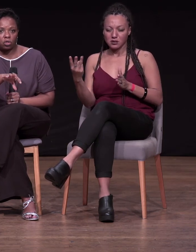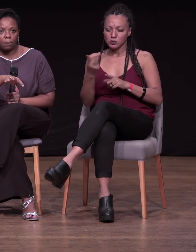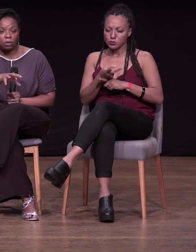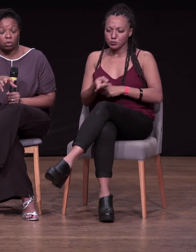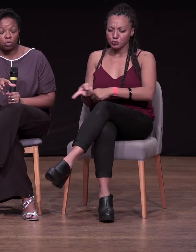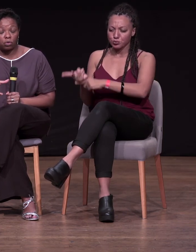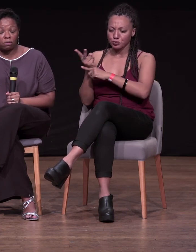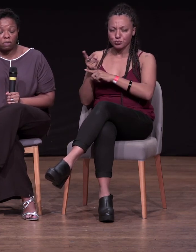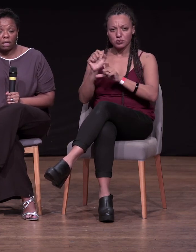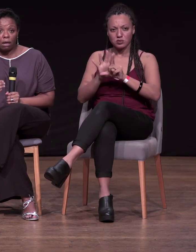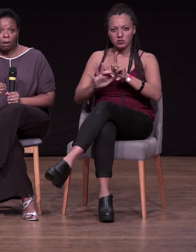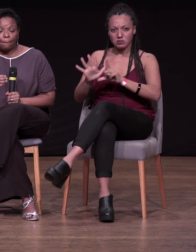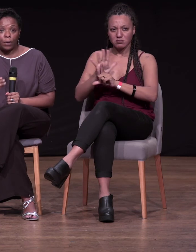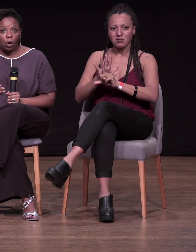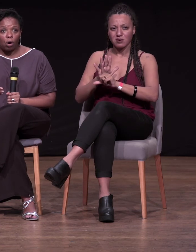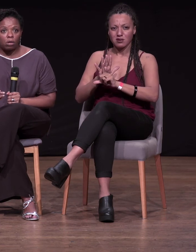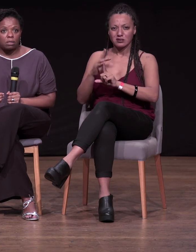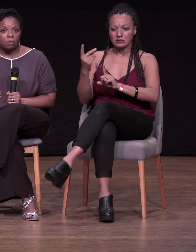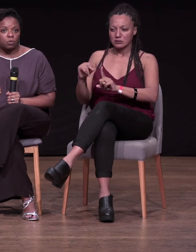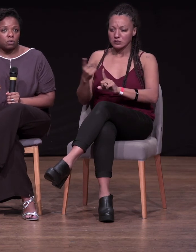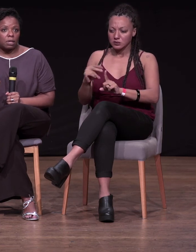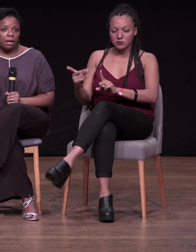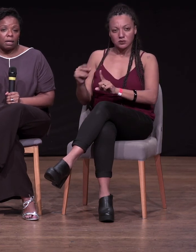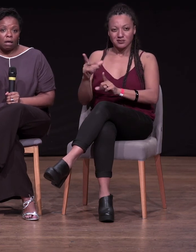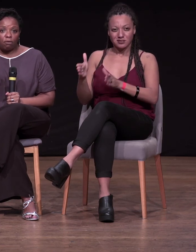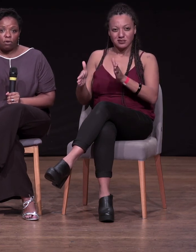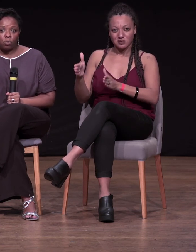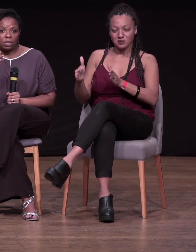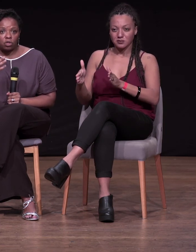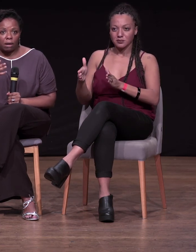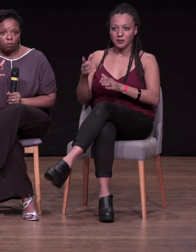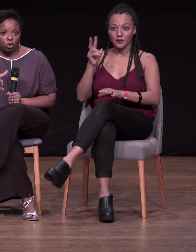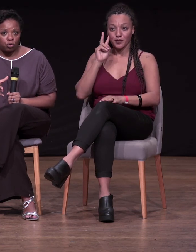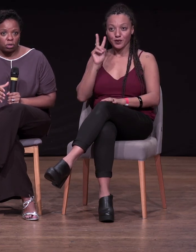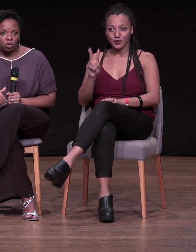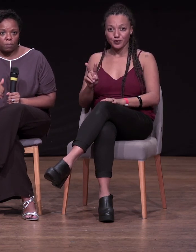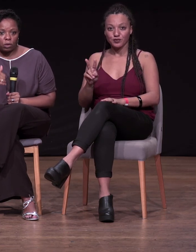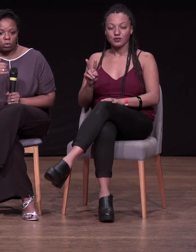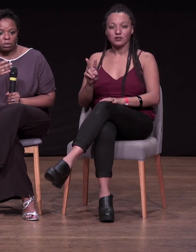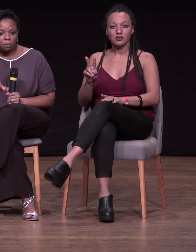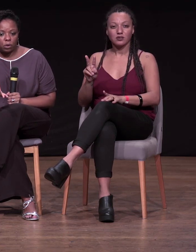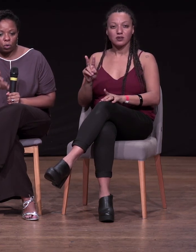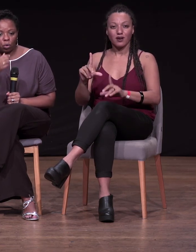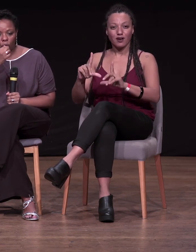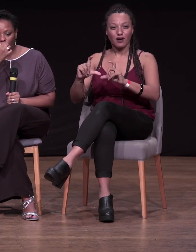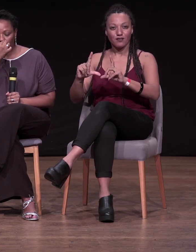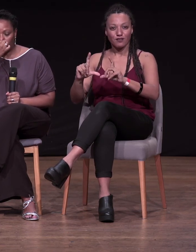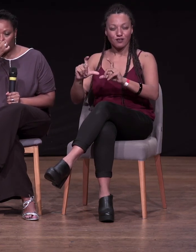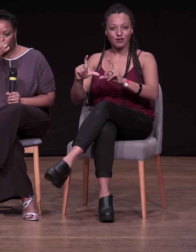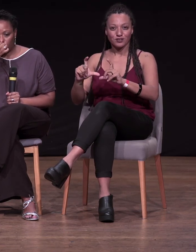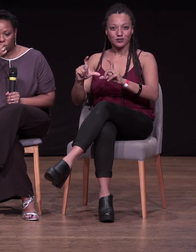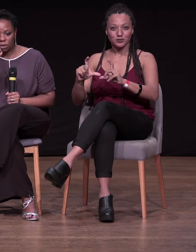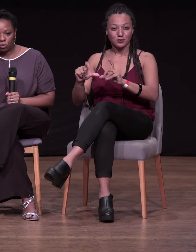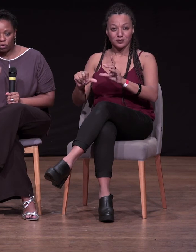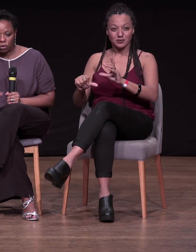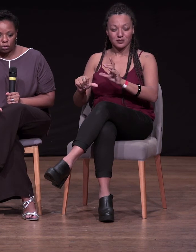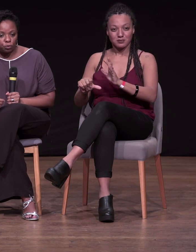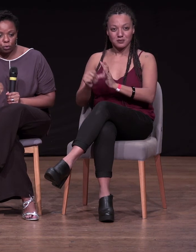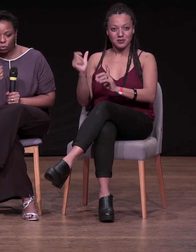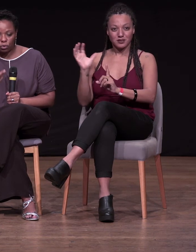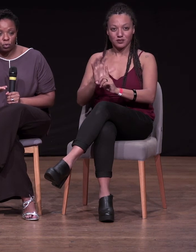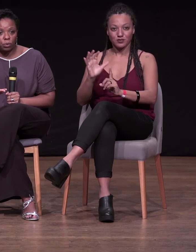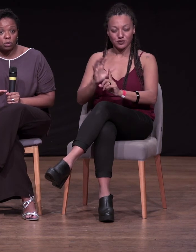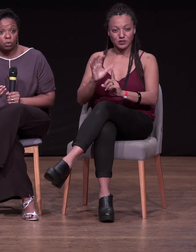imagens de linchamentos, inclusive próximos, né? Vi a foto do linchamento que inspirou a composição do